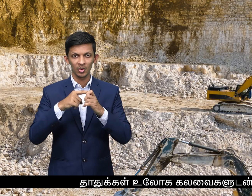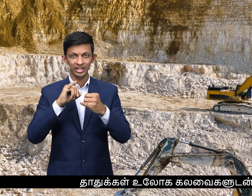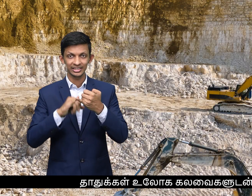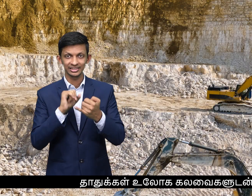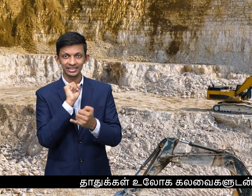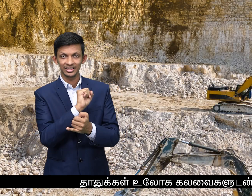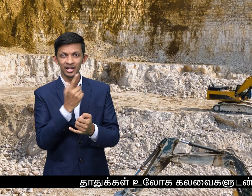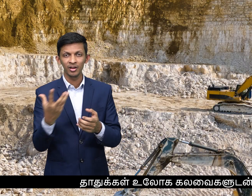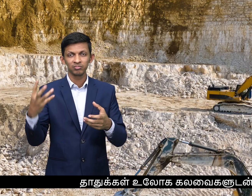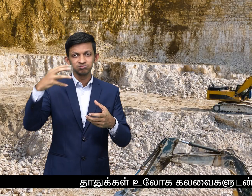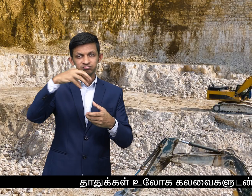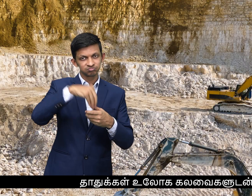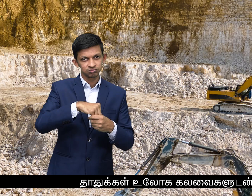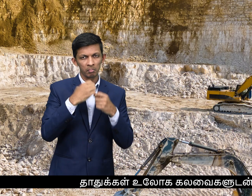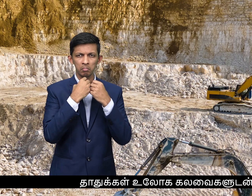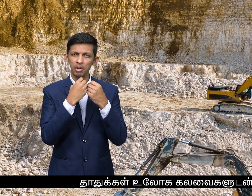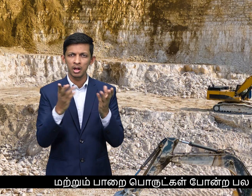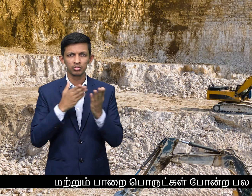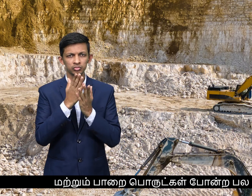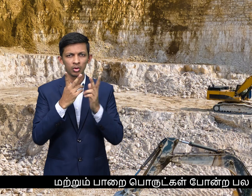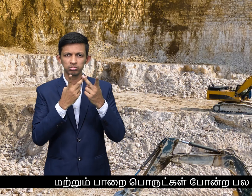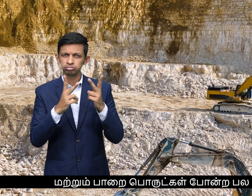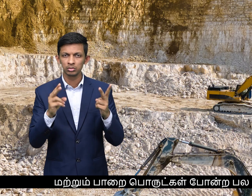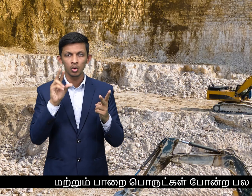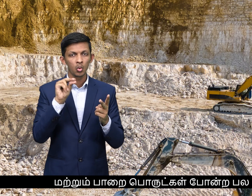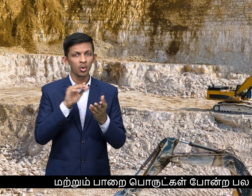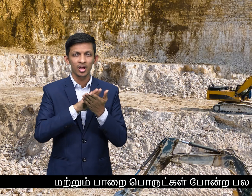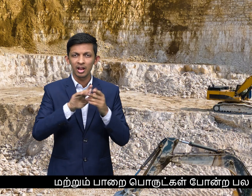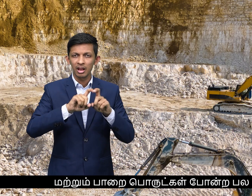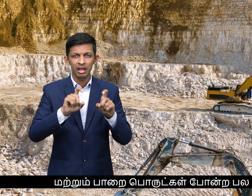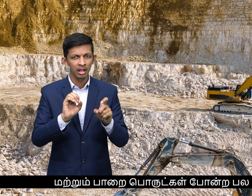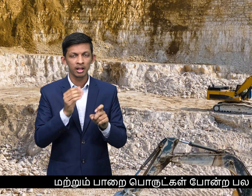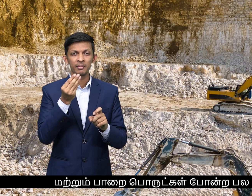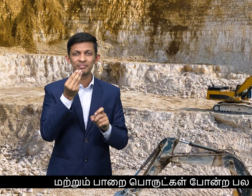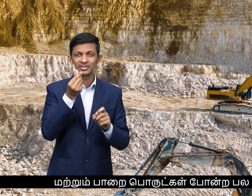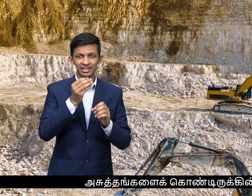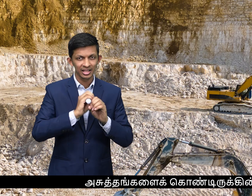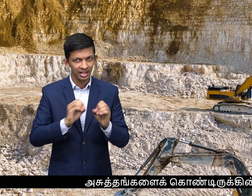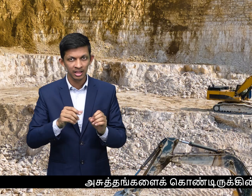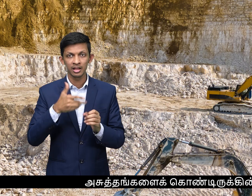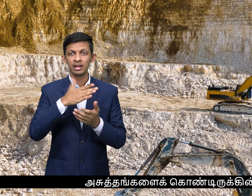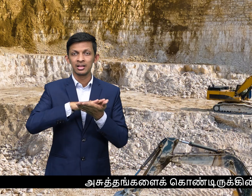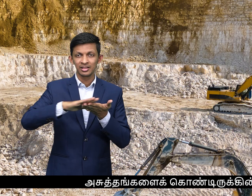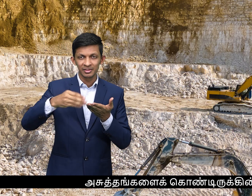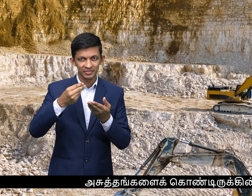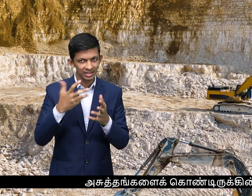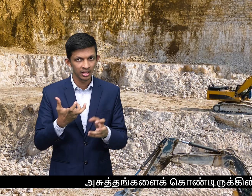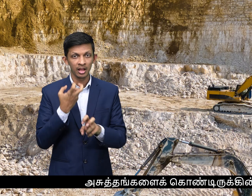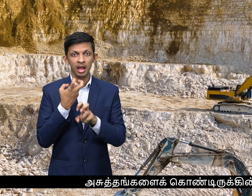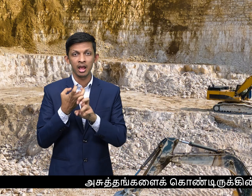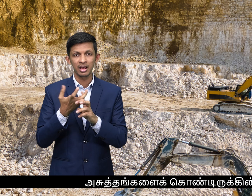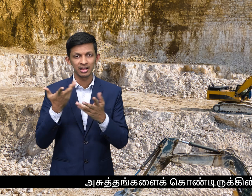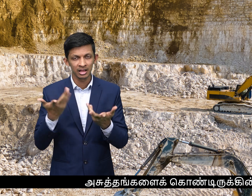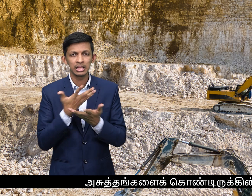தாதுக்கள் உலோக கலவைகளுடன் மண், மணல் மற்றும் பாறை பொருட்கள் போன்ற பல வகையான அசுத்தங்களை கொண்டிருக்கின்றன.